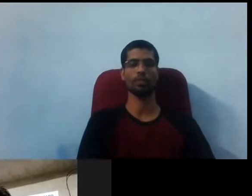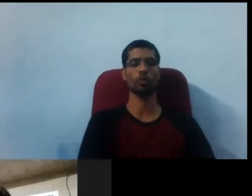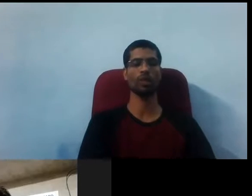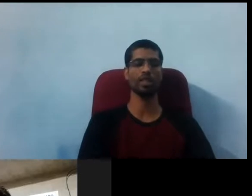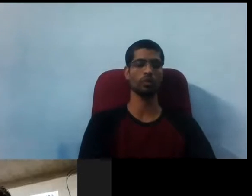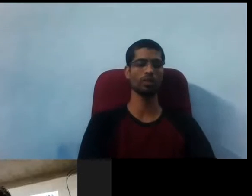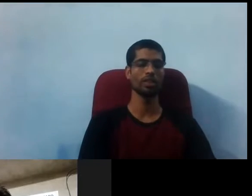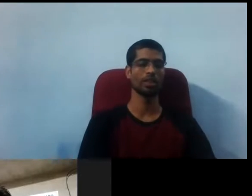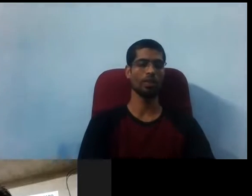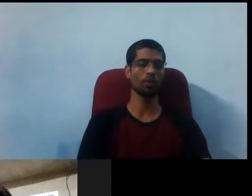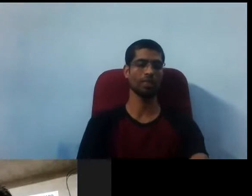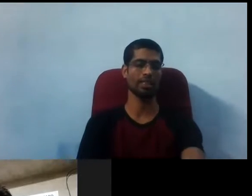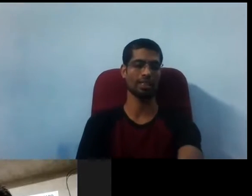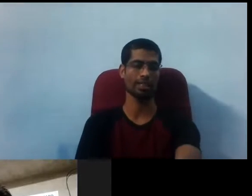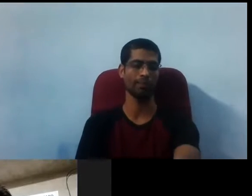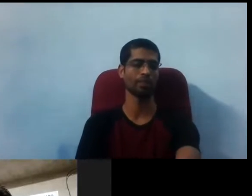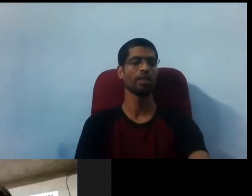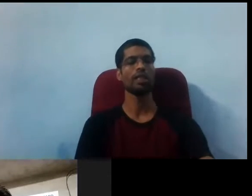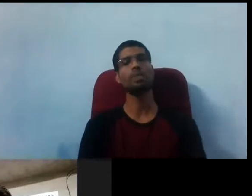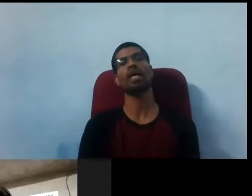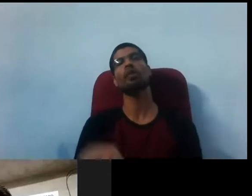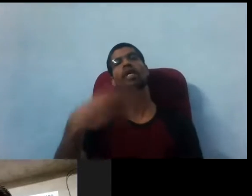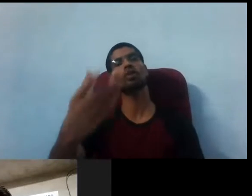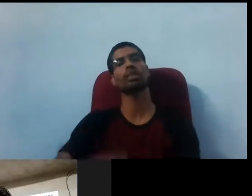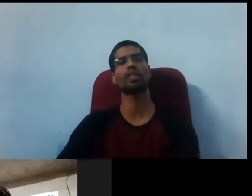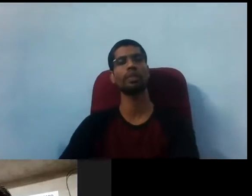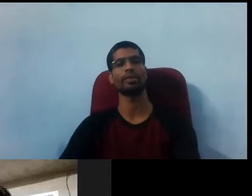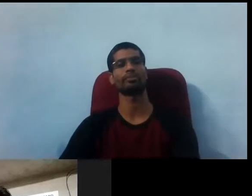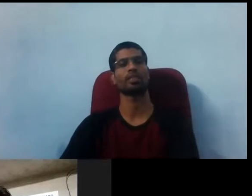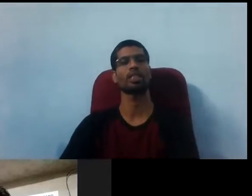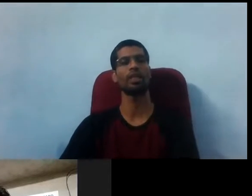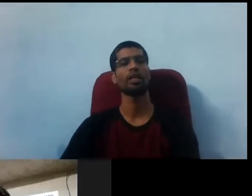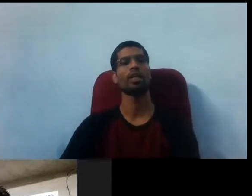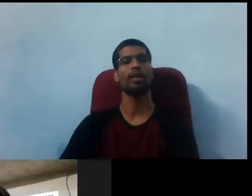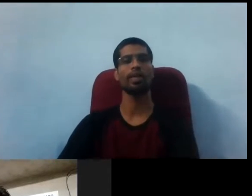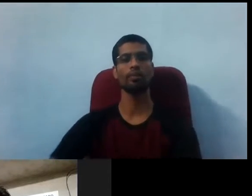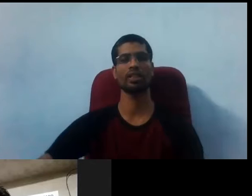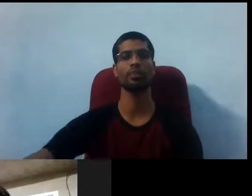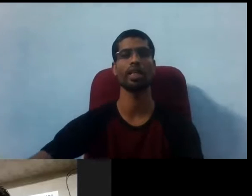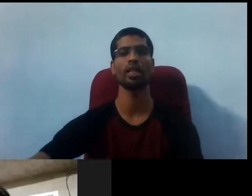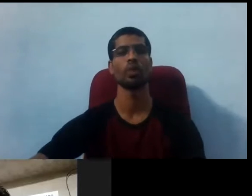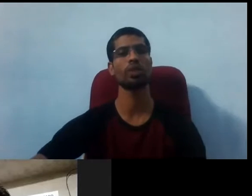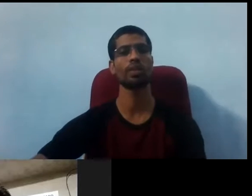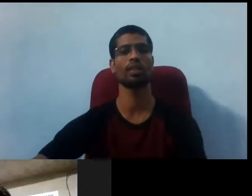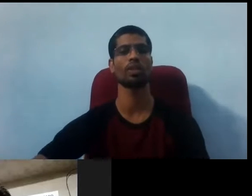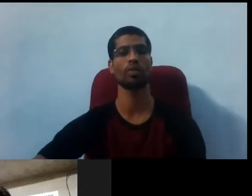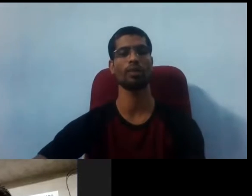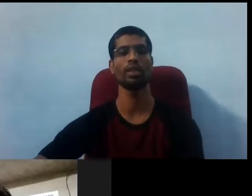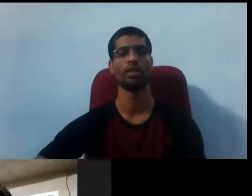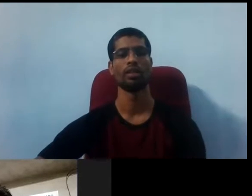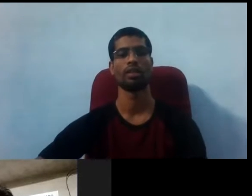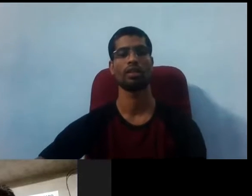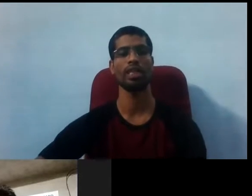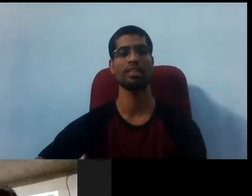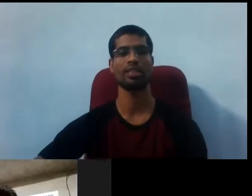हैं, रूप या रंग कुछ हम लोग दे सकते हैं। इसमें और एक तो मेथड भी है, इसमें और एक तो मेथड भी है, उस मेथड को हम लोग